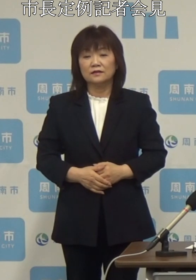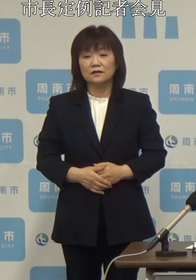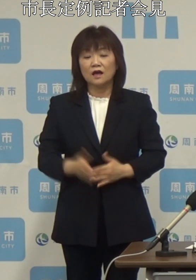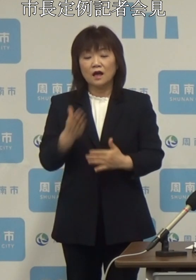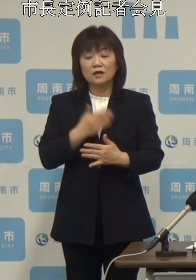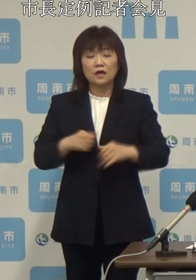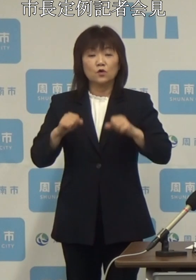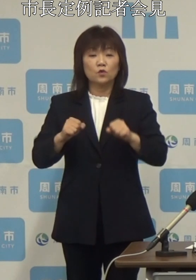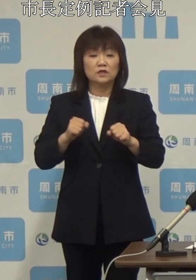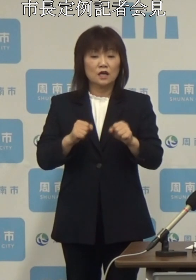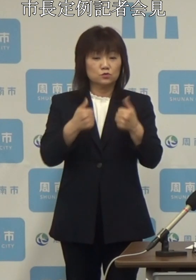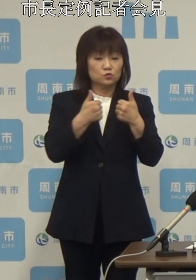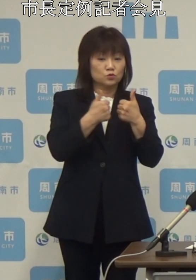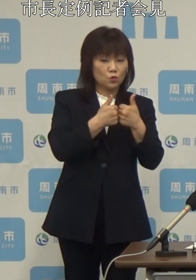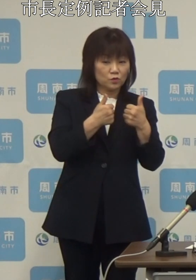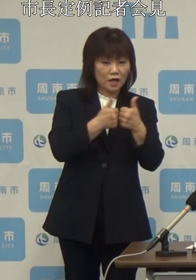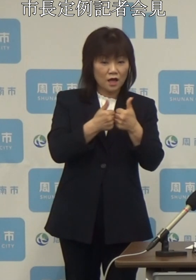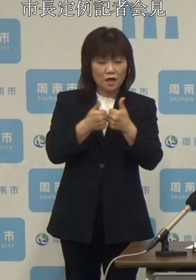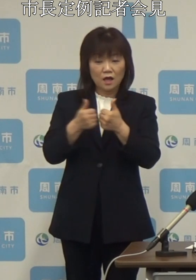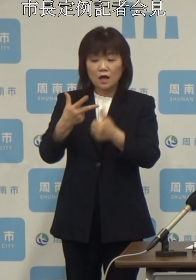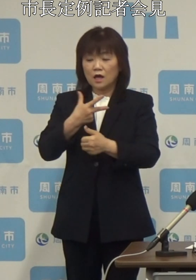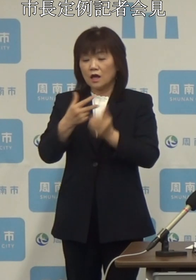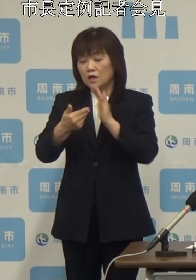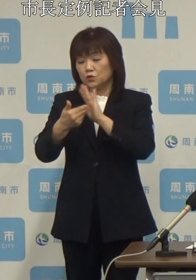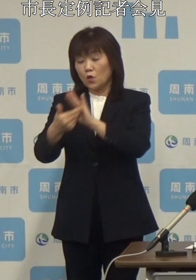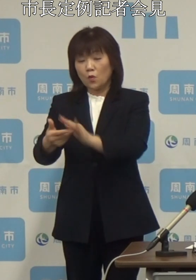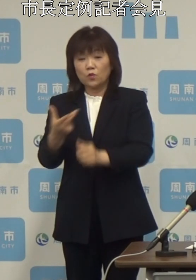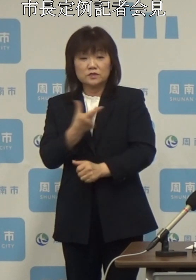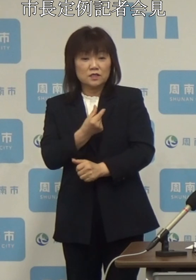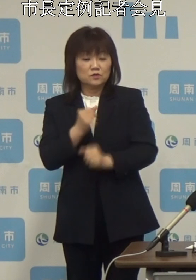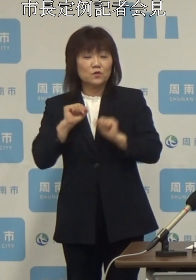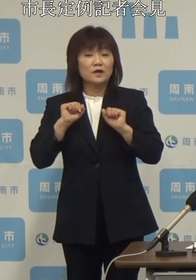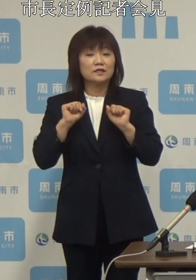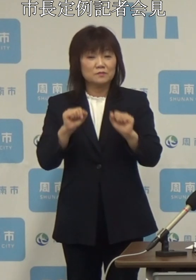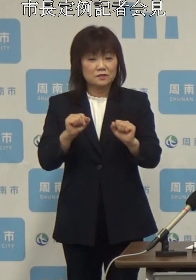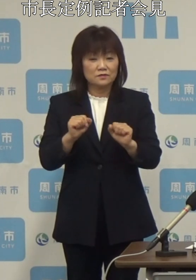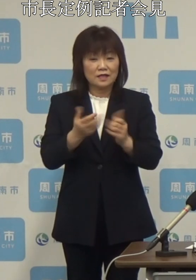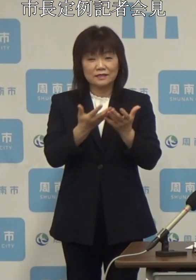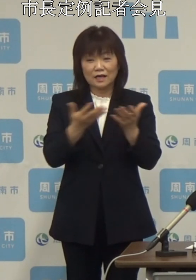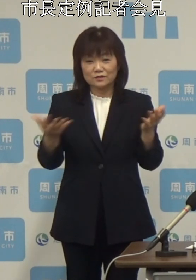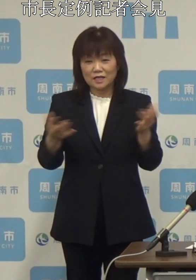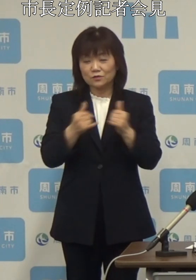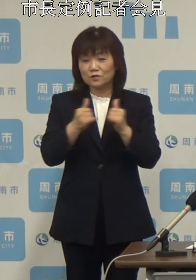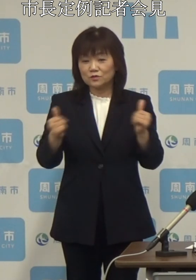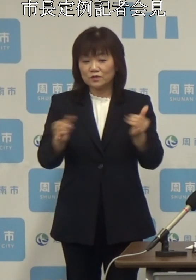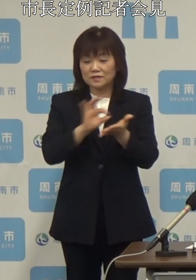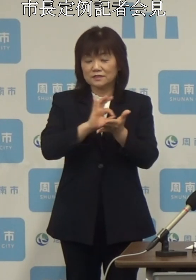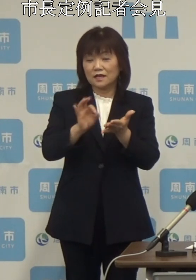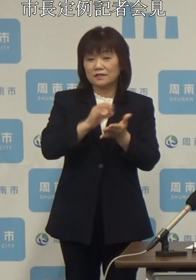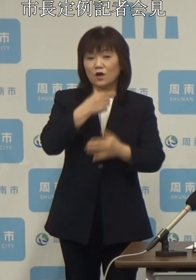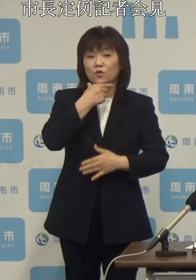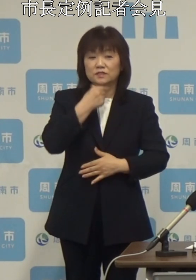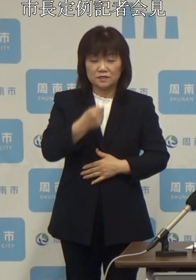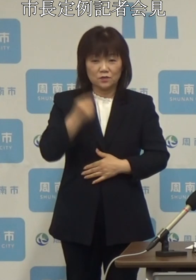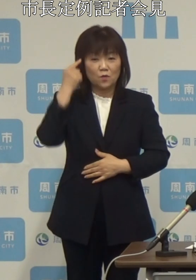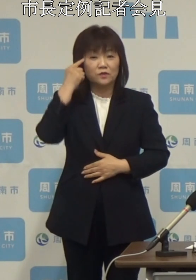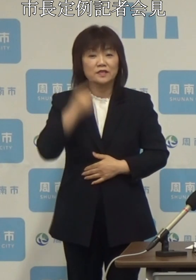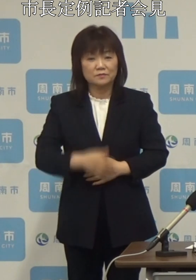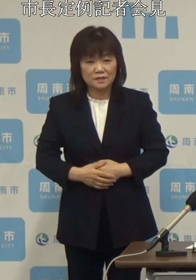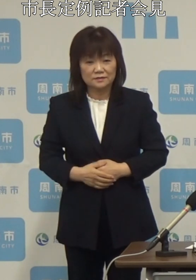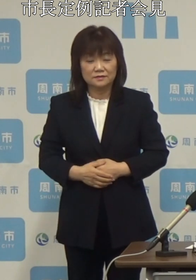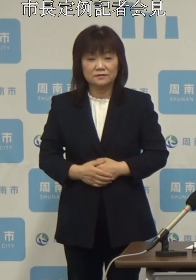健康に関するご相談や予防接種なども行えますので、多くの方にご利用いただけたらと思います